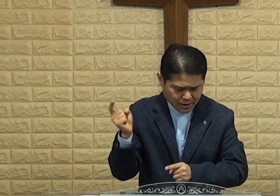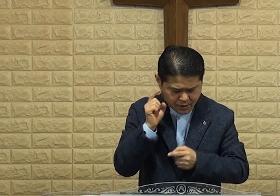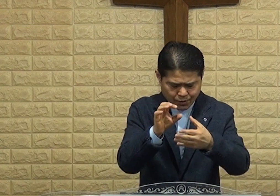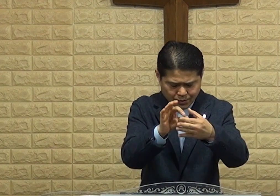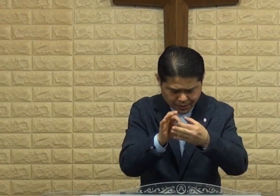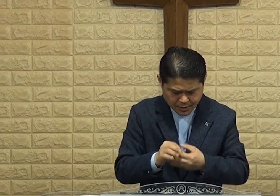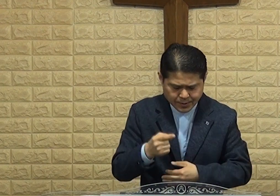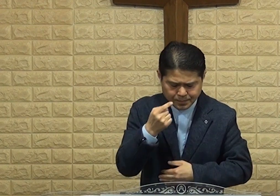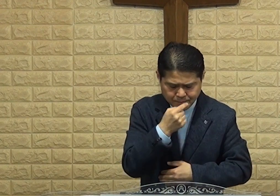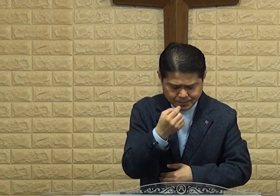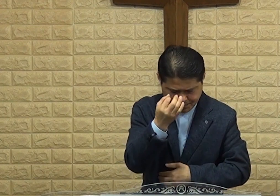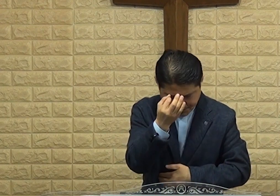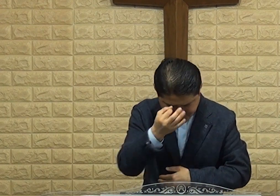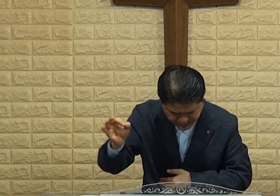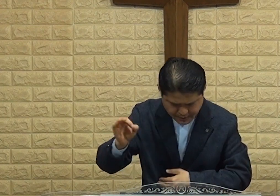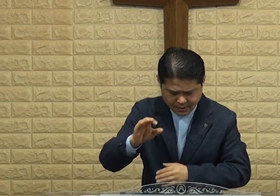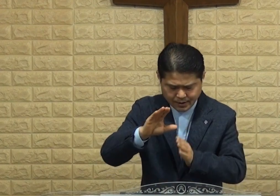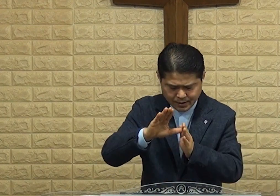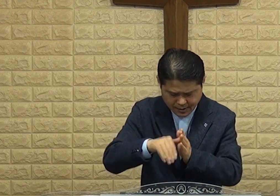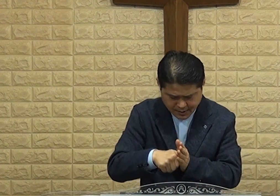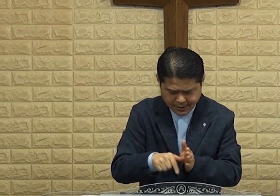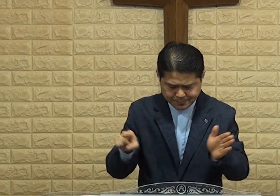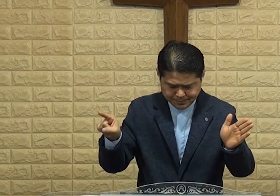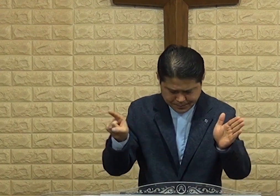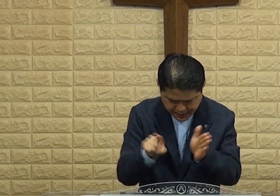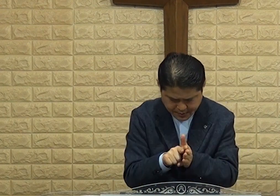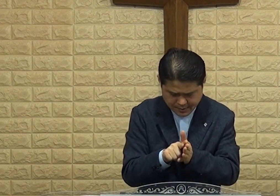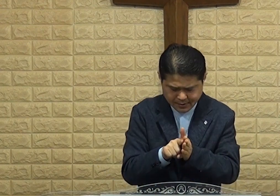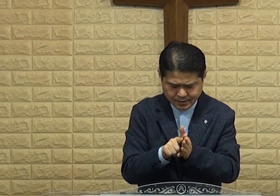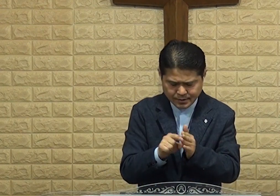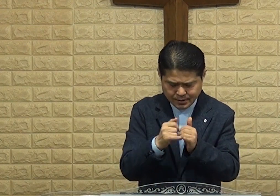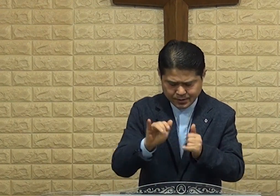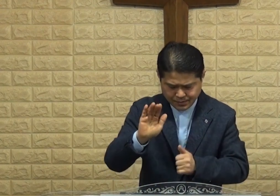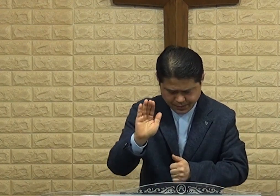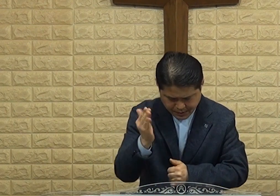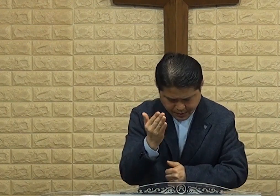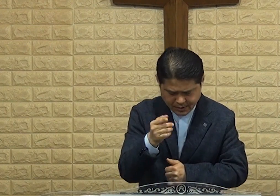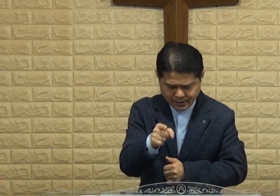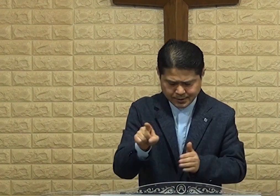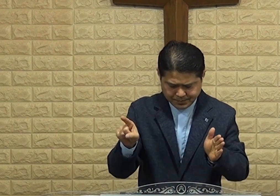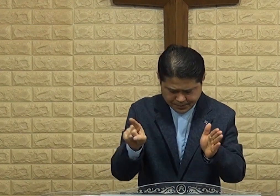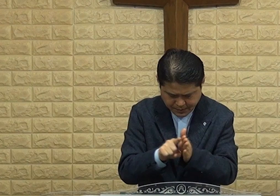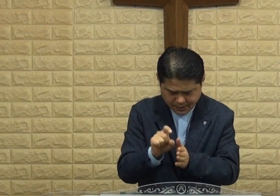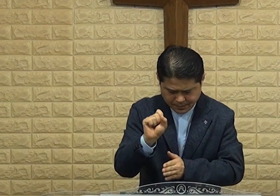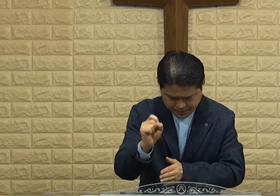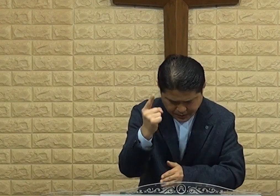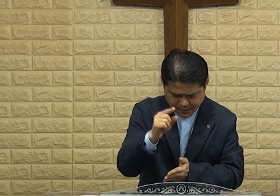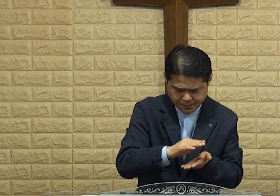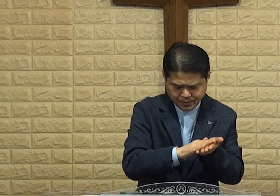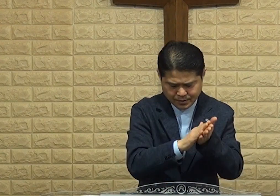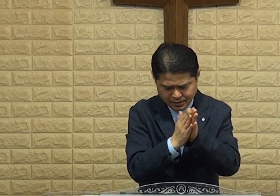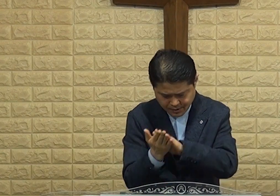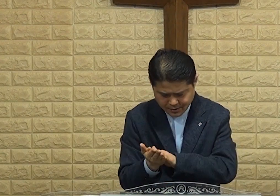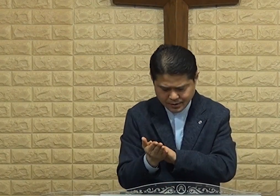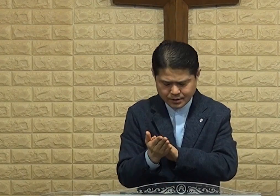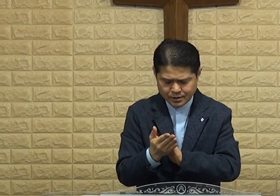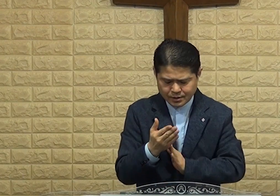또 아버지의 말씀으로 연결되어 아버지를 인정하고 그 믿음으로 살게 할 수 있게